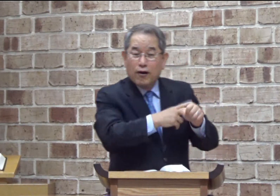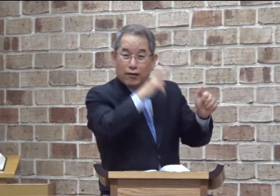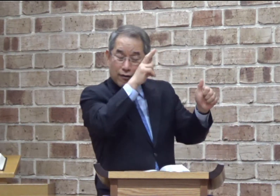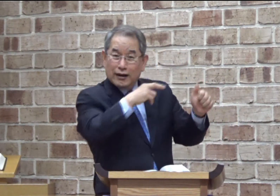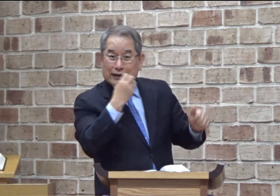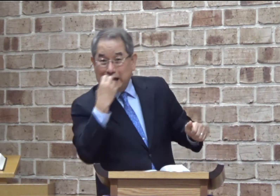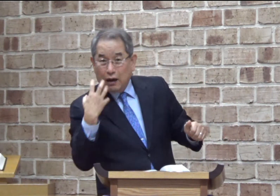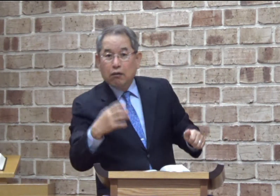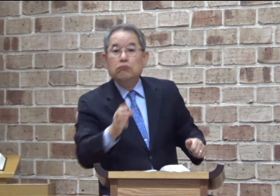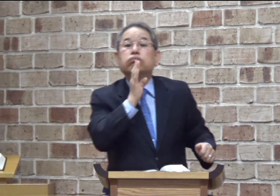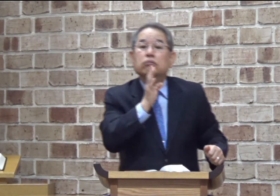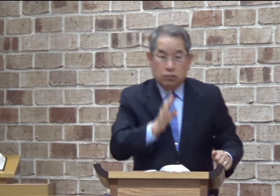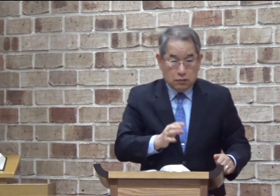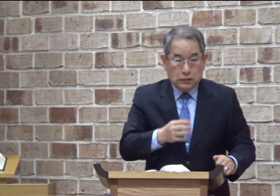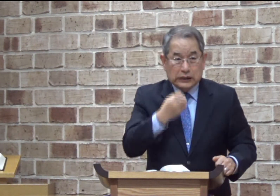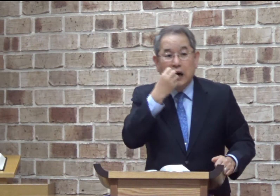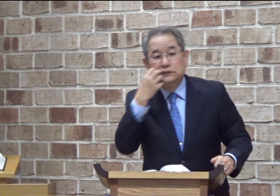간질이 있었습니다.